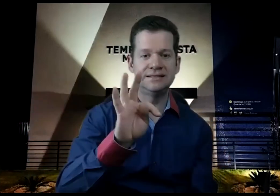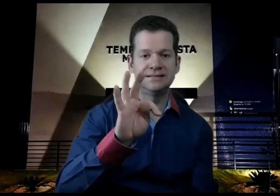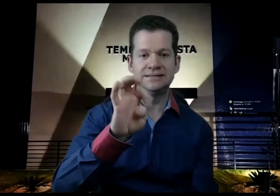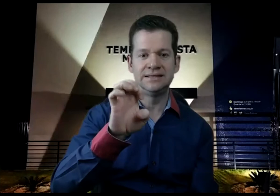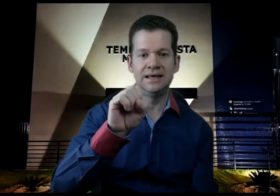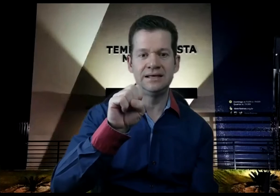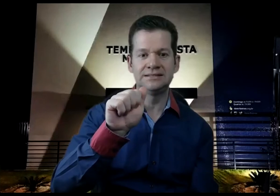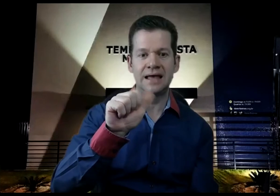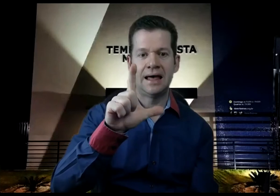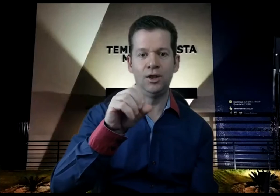Tessalonicenses.